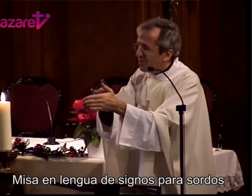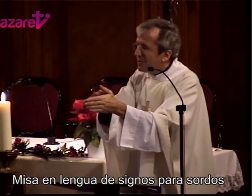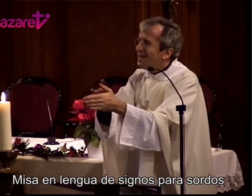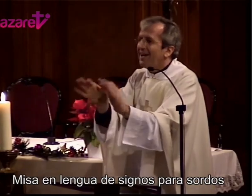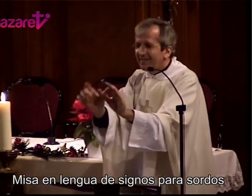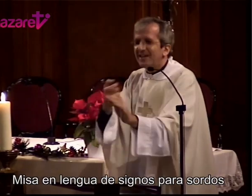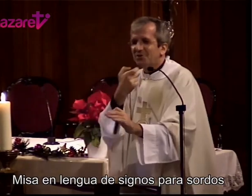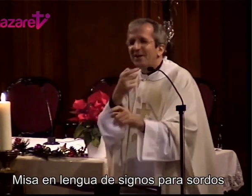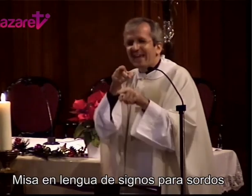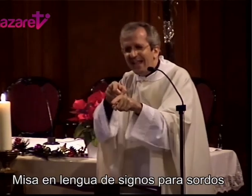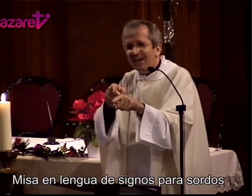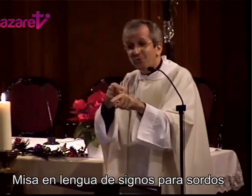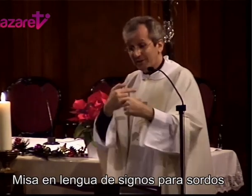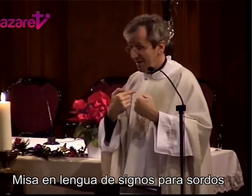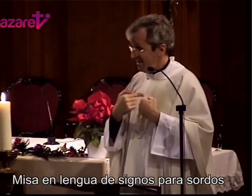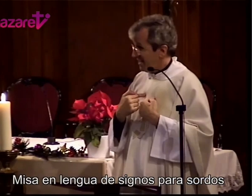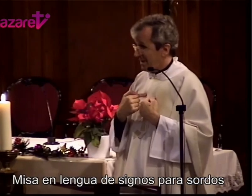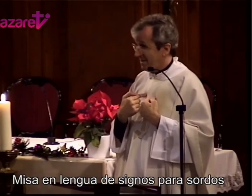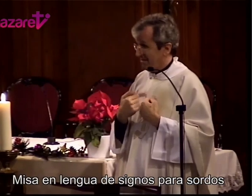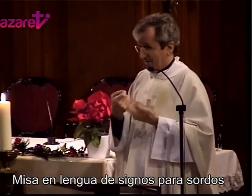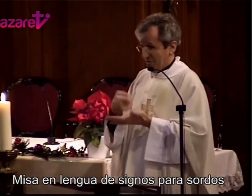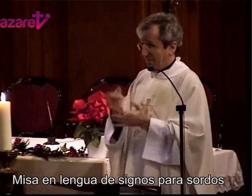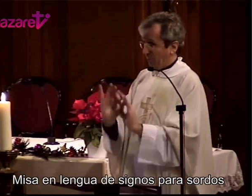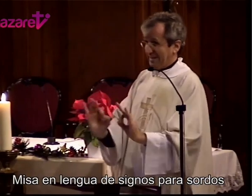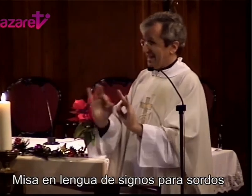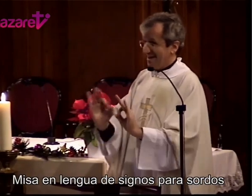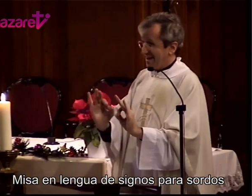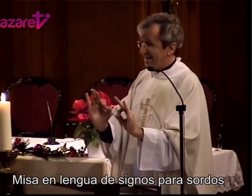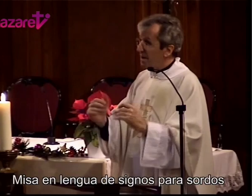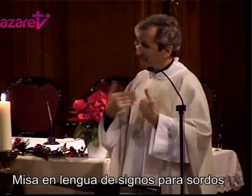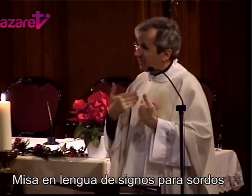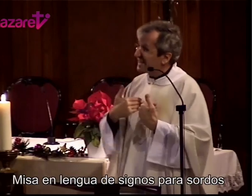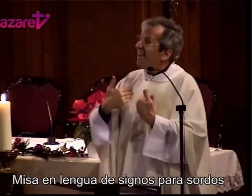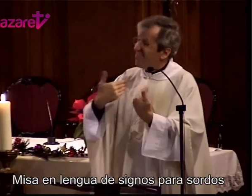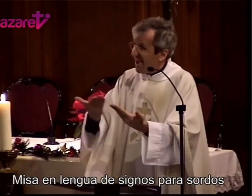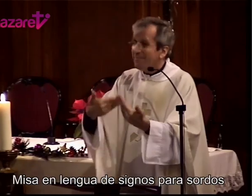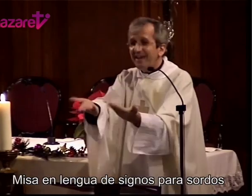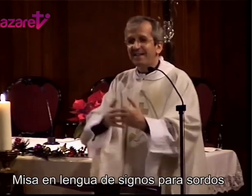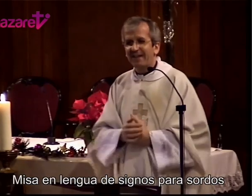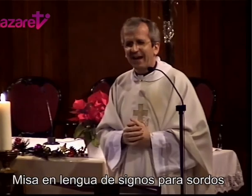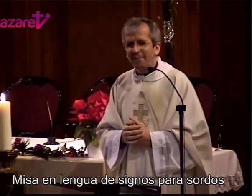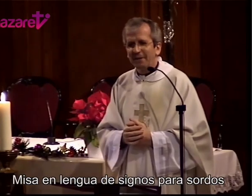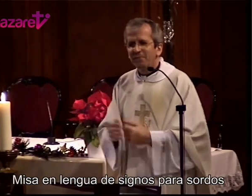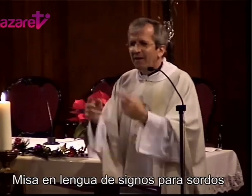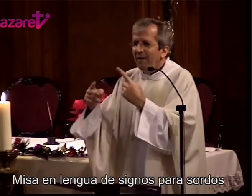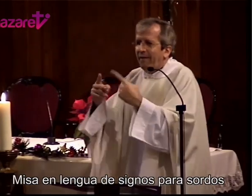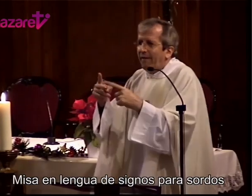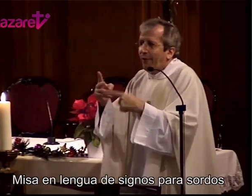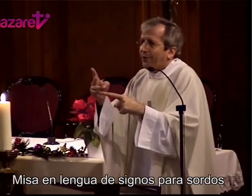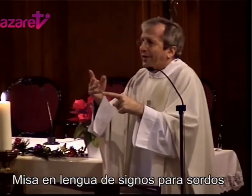ella de eso que a ella le gusta y que a mí no me cuesta nada, pero que es darme y entregarme. Otro ejemplo